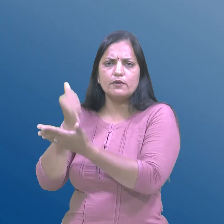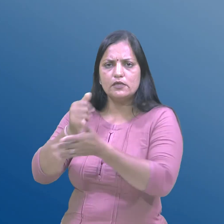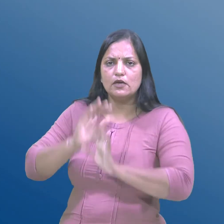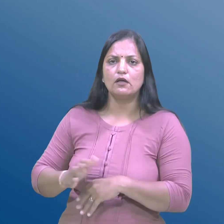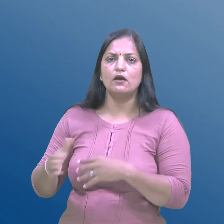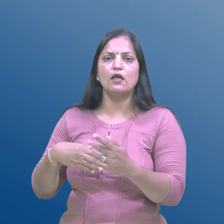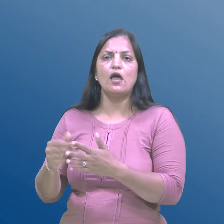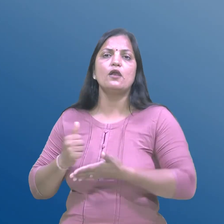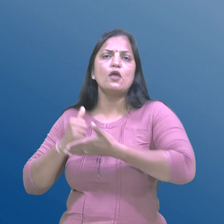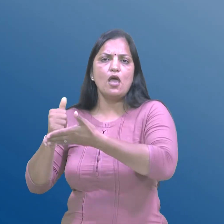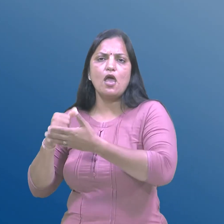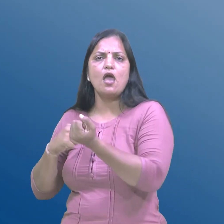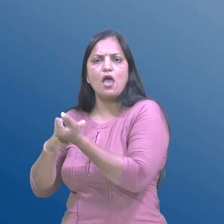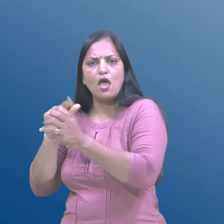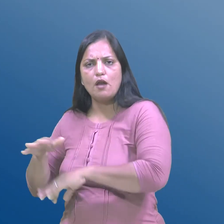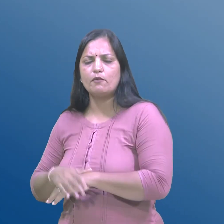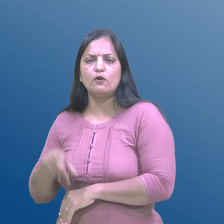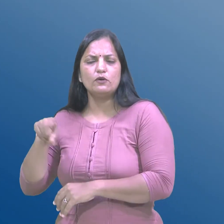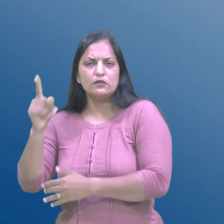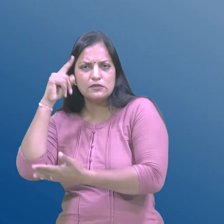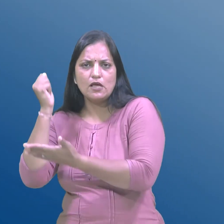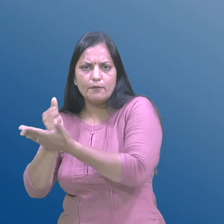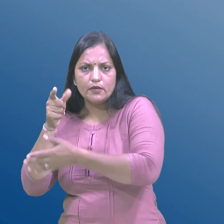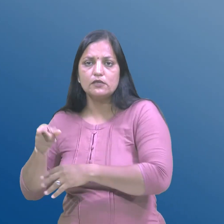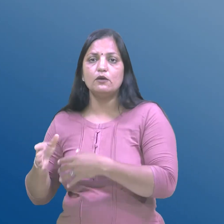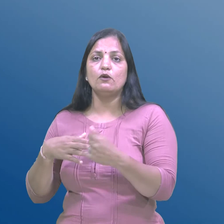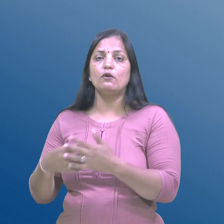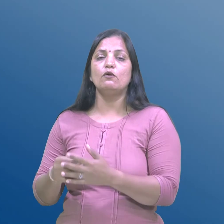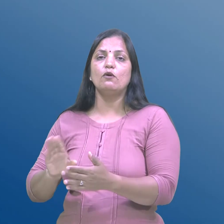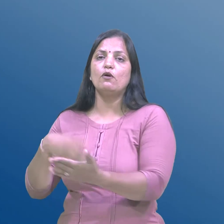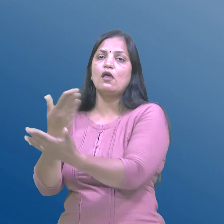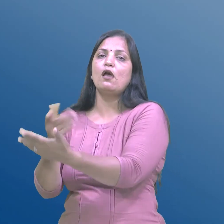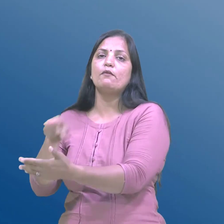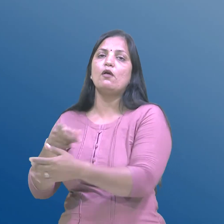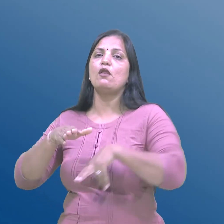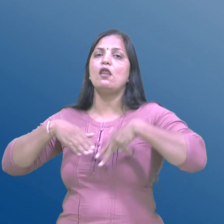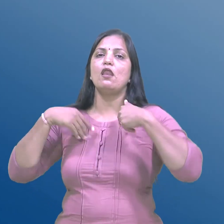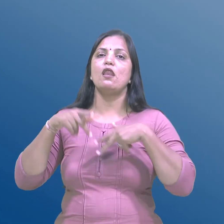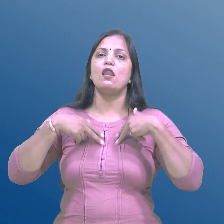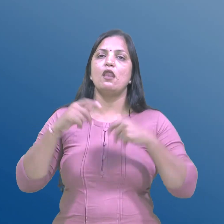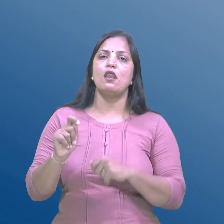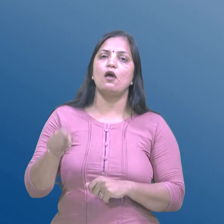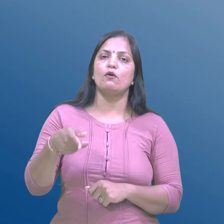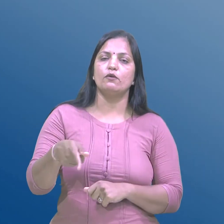સહયોગ આપવા બાબતના નિર્ણયની સમીક્ષા લાગુ પડતી અદાલત અથવા અધિકૃત સત્તામંડળ દ્વારા કરવામાં